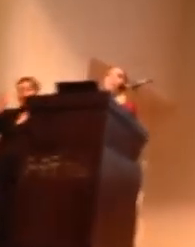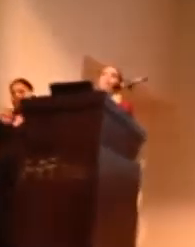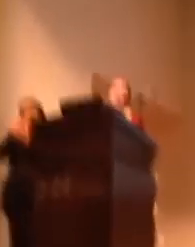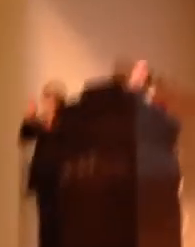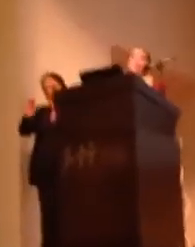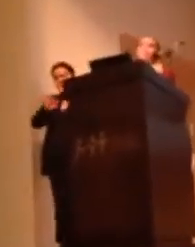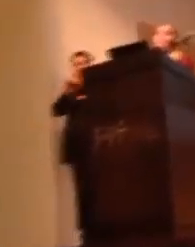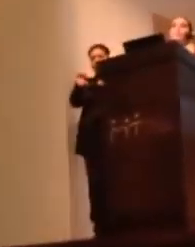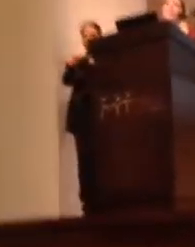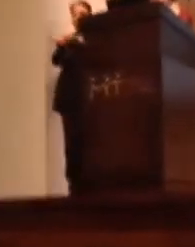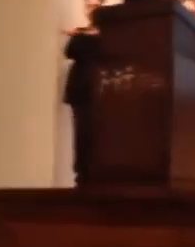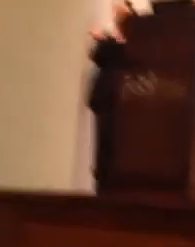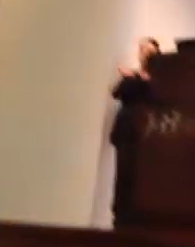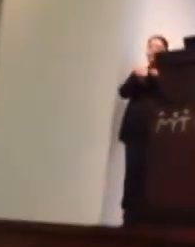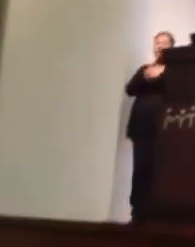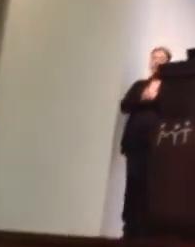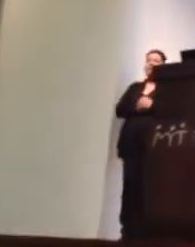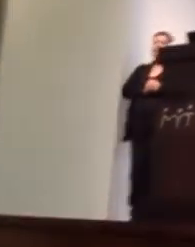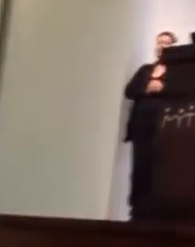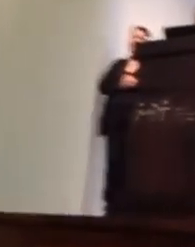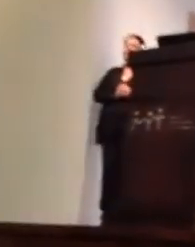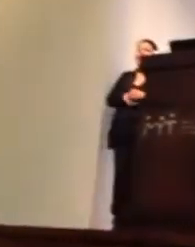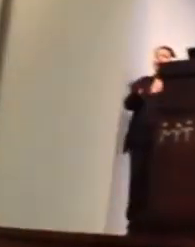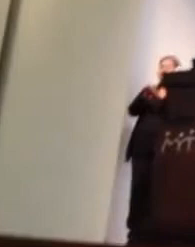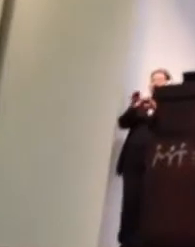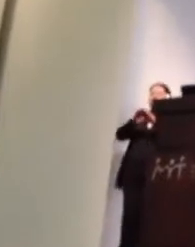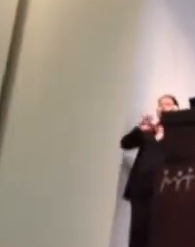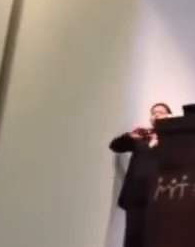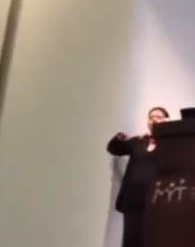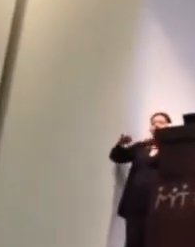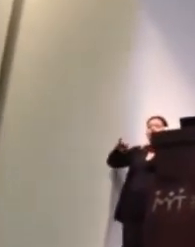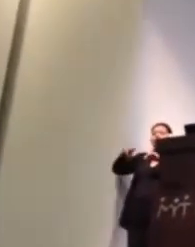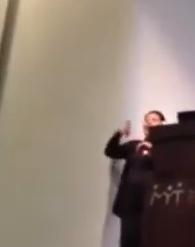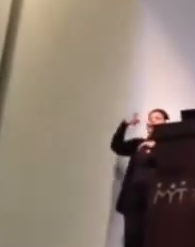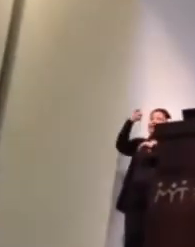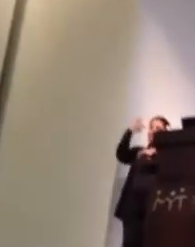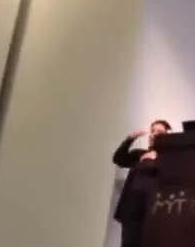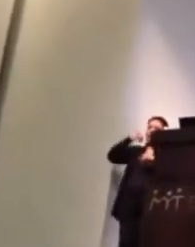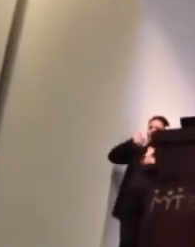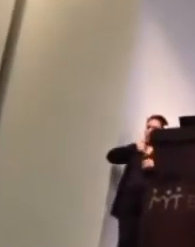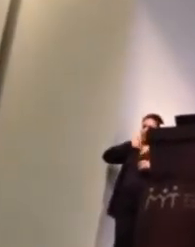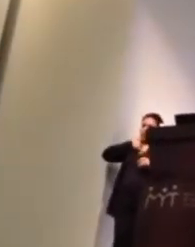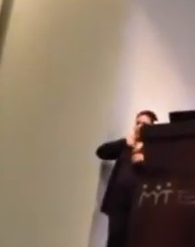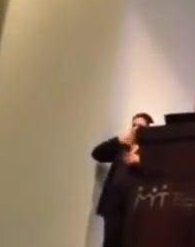sus emociones. ¿Y cómo le vas a enseñar? Pues primero contrólalas tú.